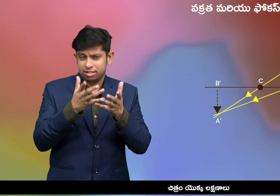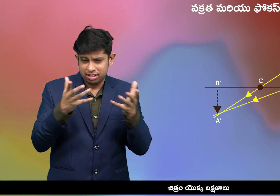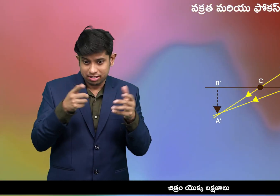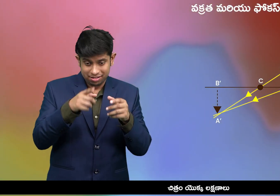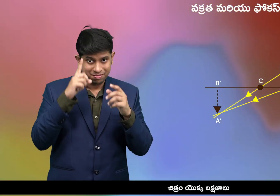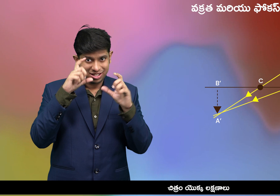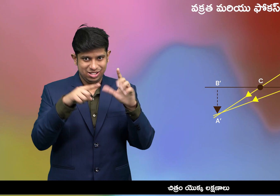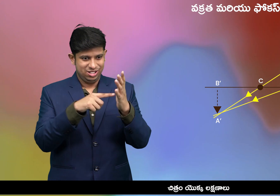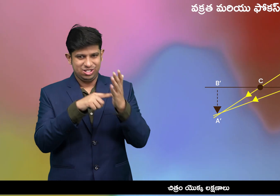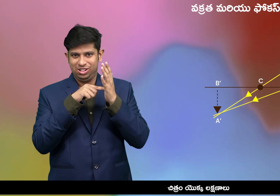చిత్రం యొక్క లక్షణాలు.